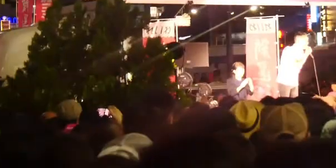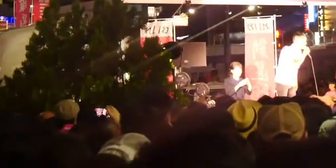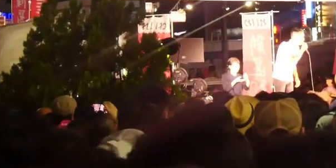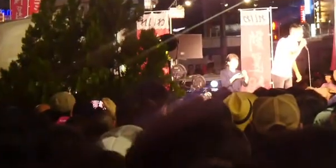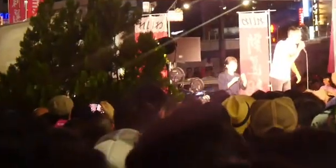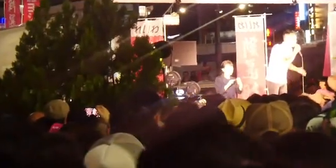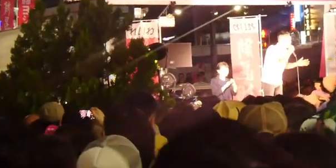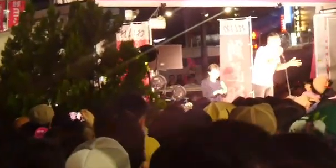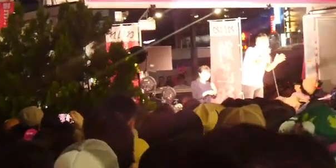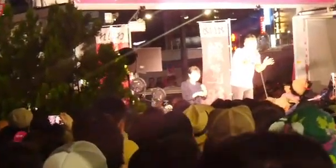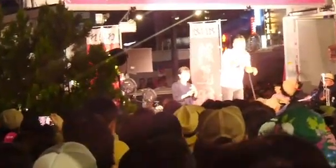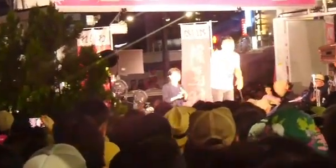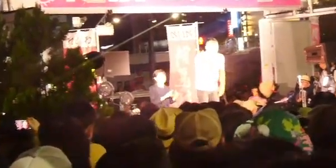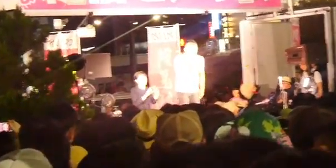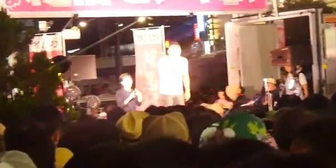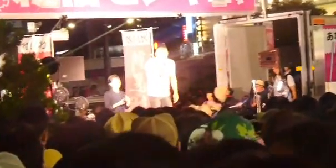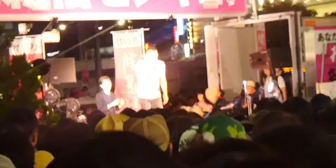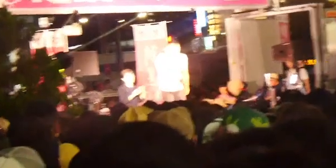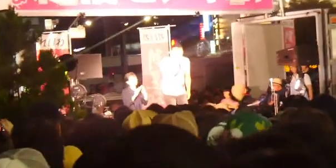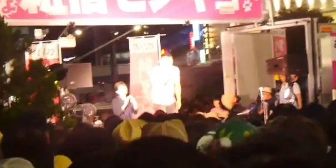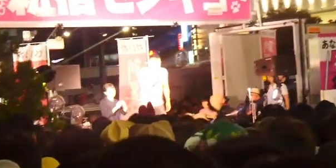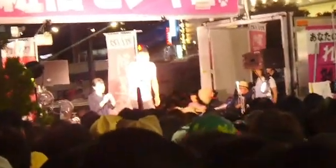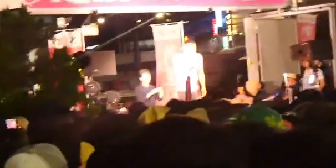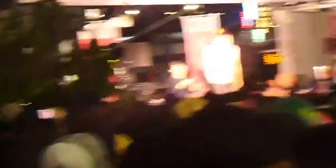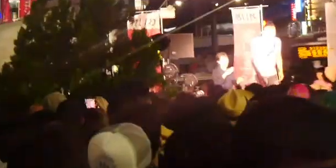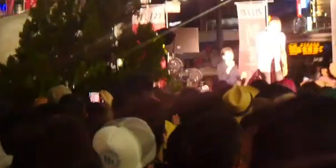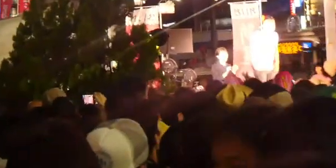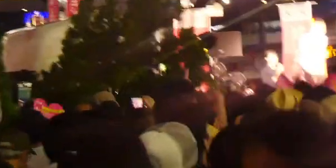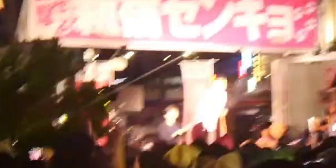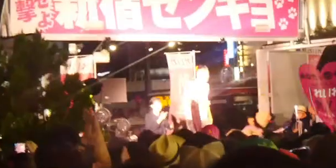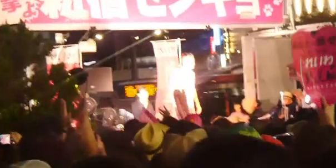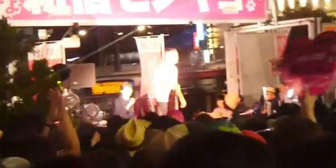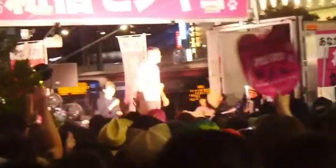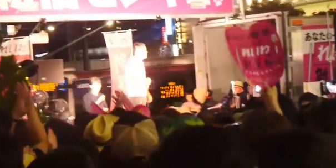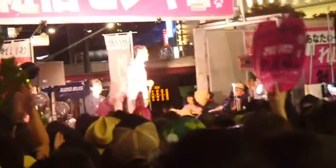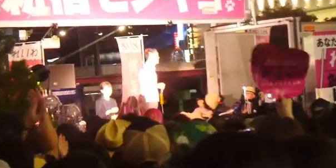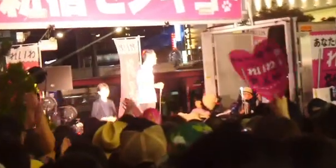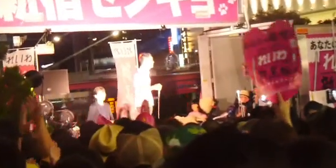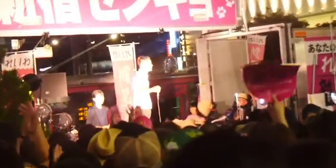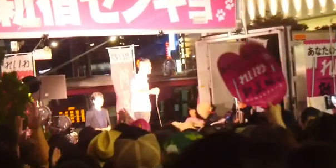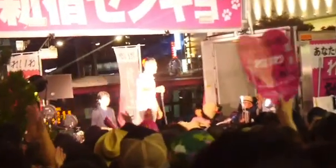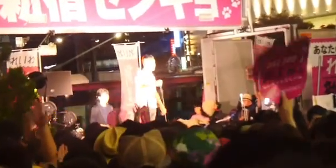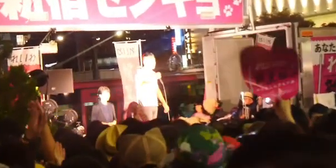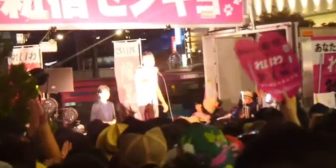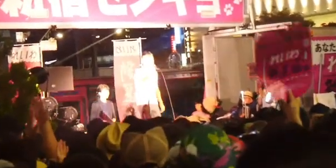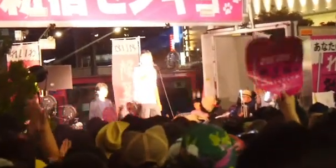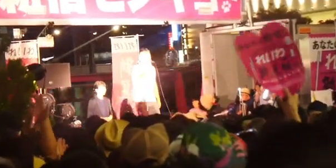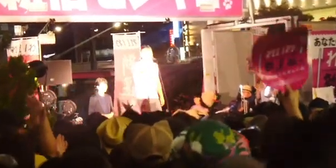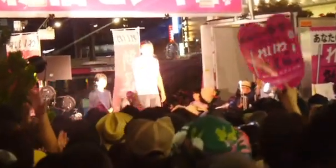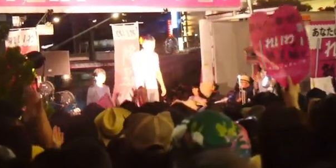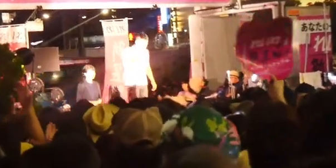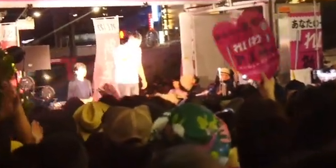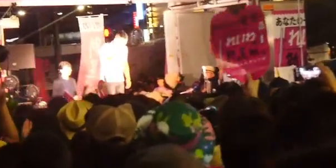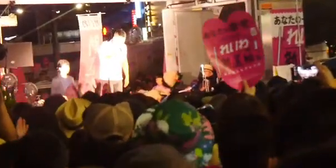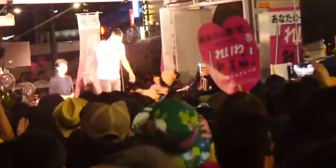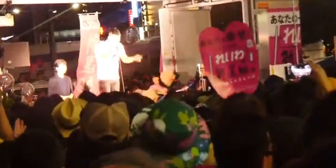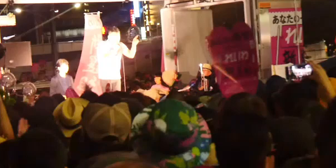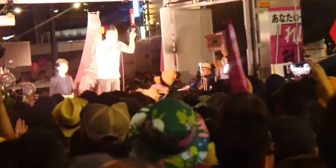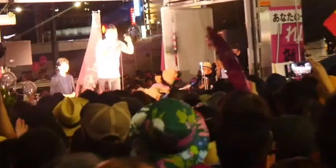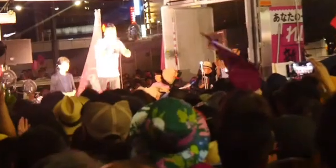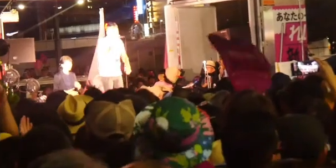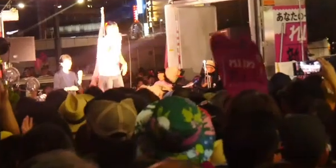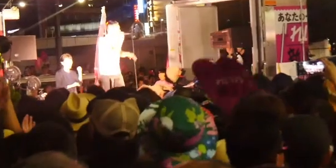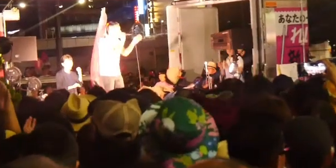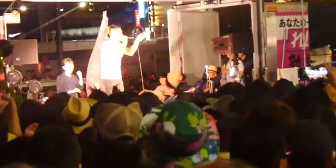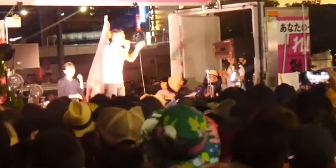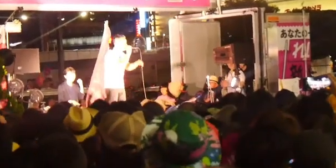める家、これを私は実現したいんです。敷